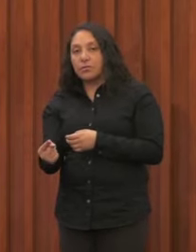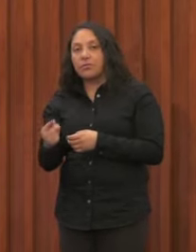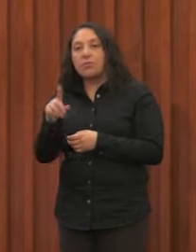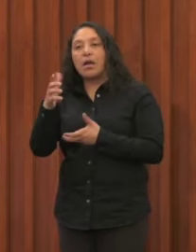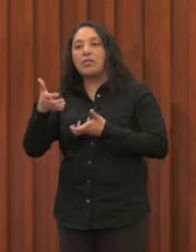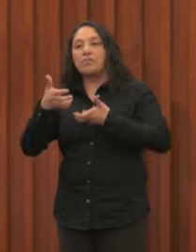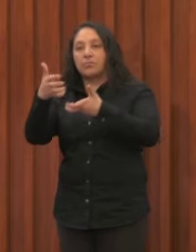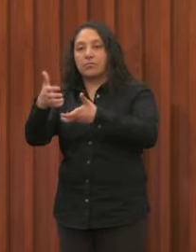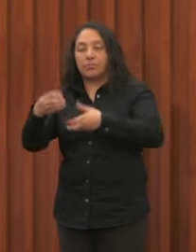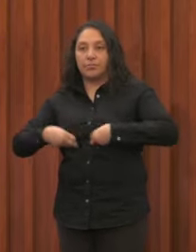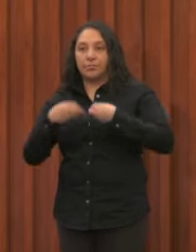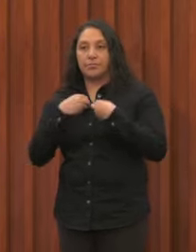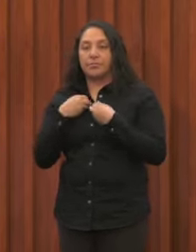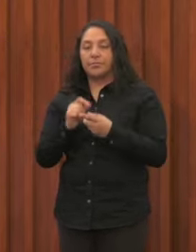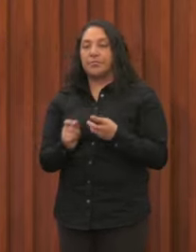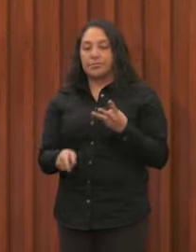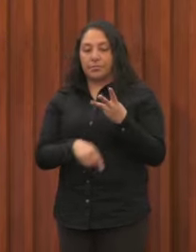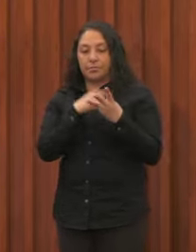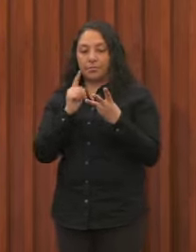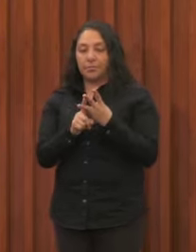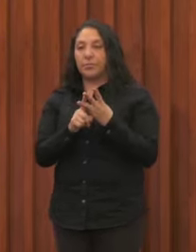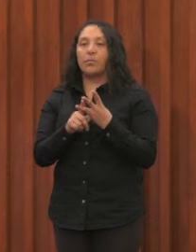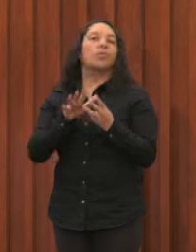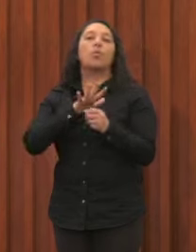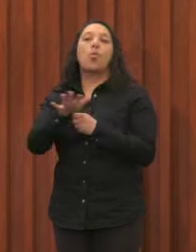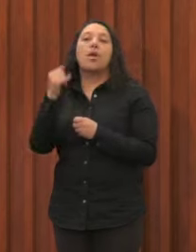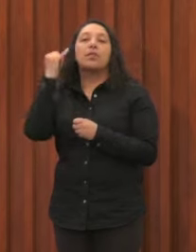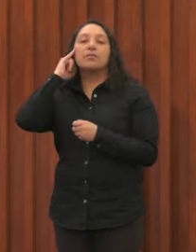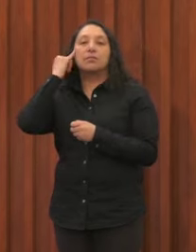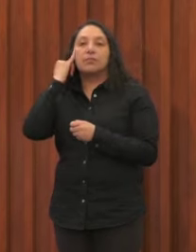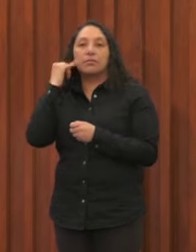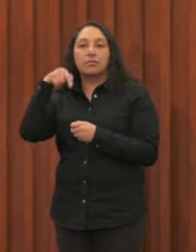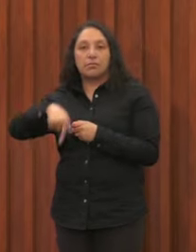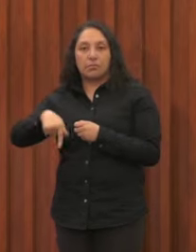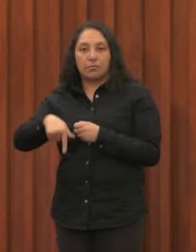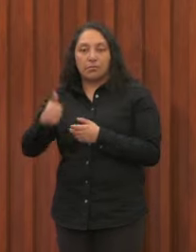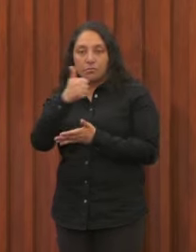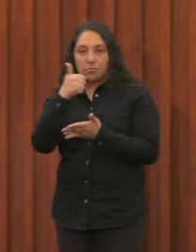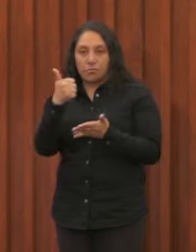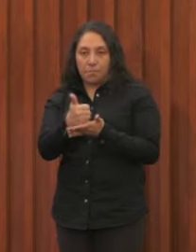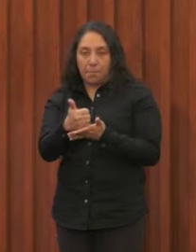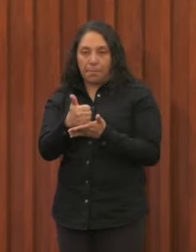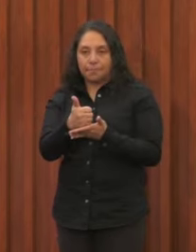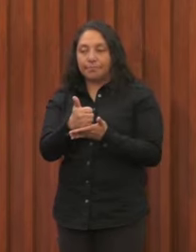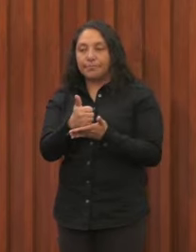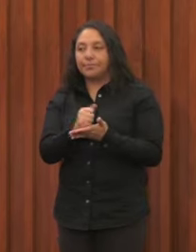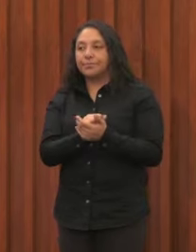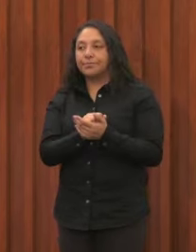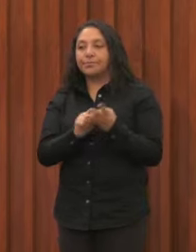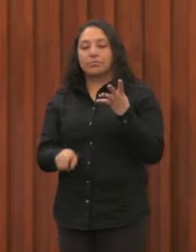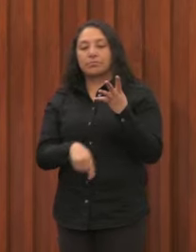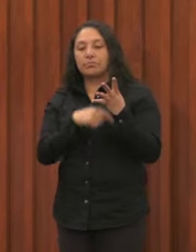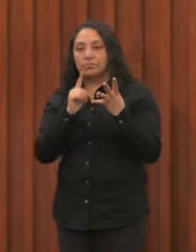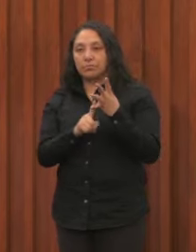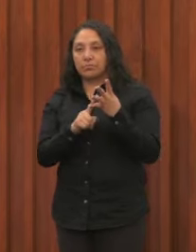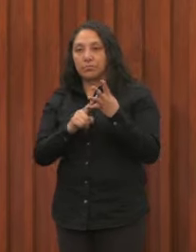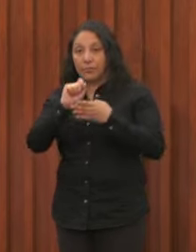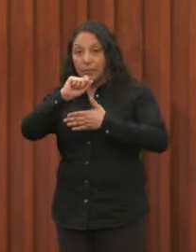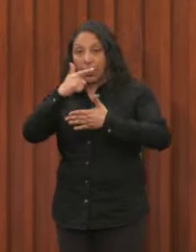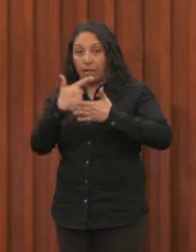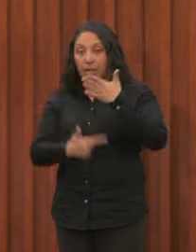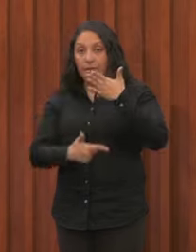calle, sobre lo que es ser indígenas en estas ciudades medias y urbanas, sobre una agenda